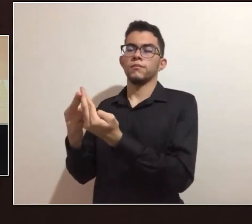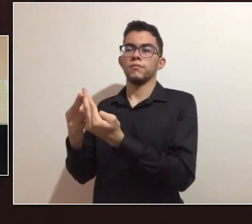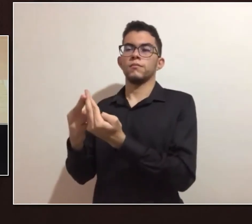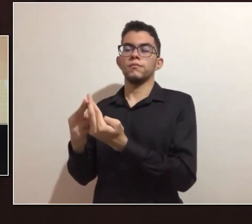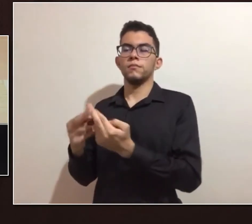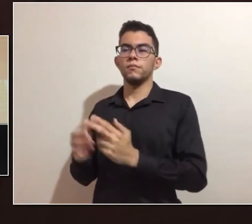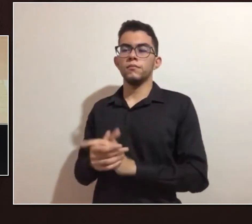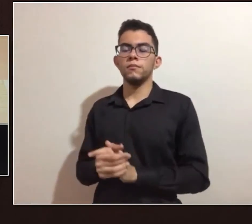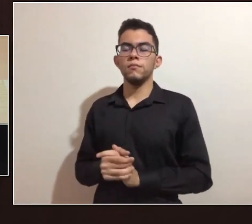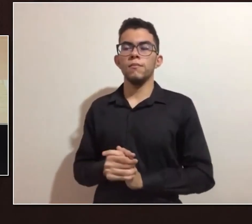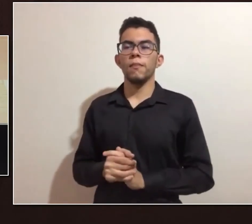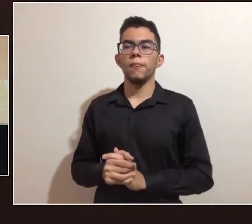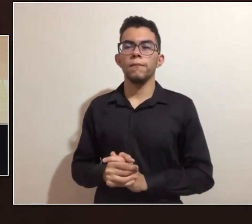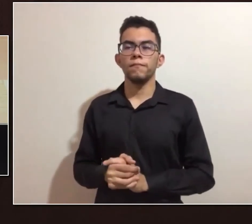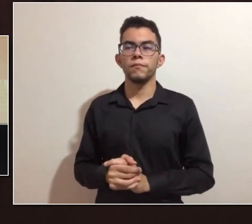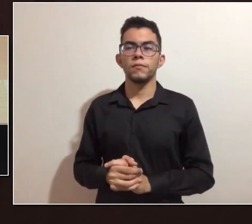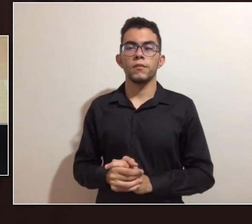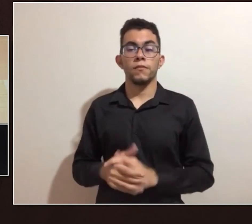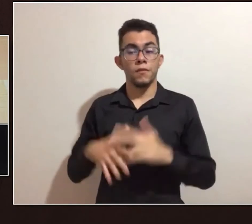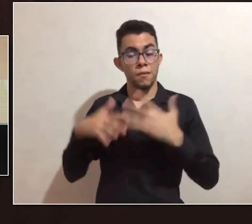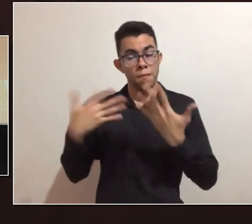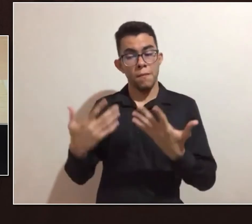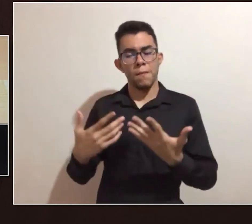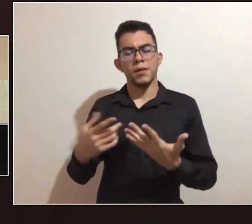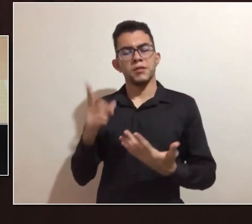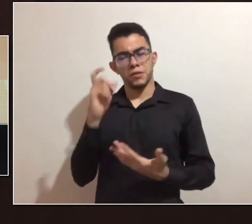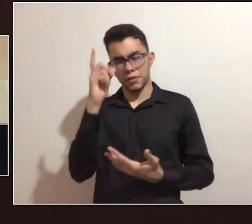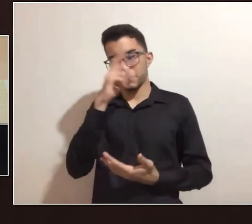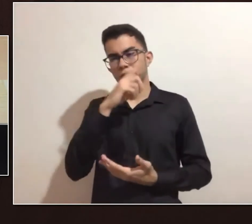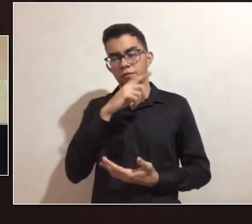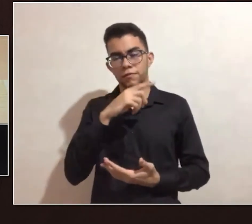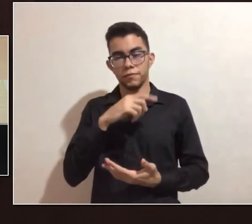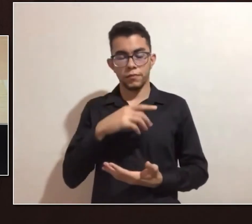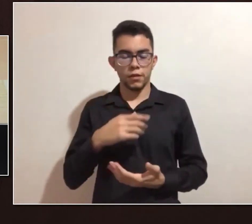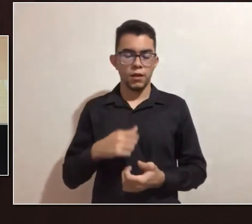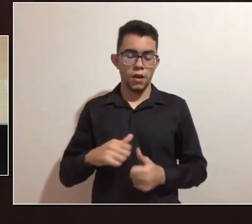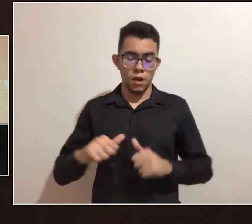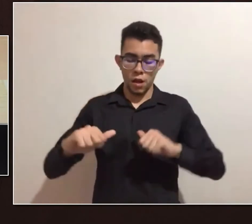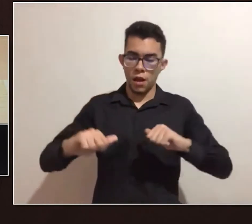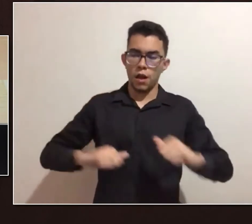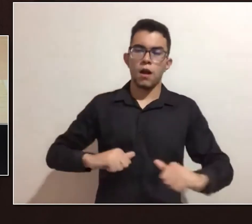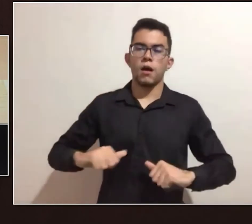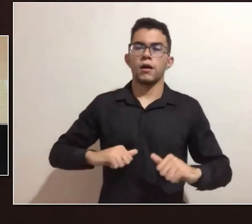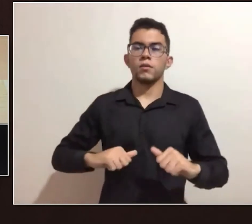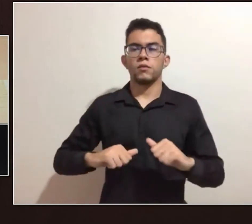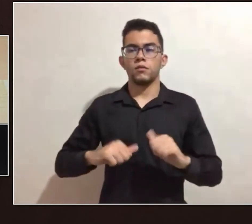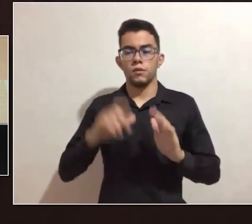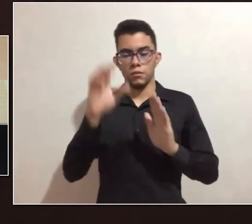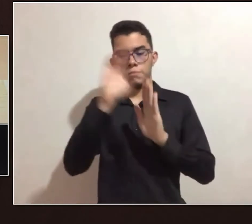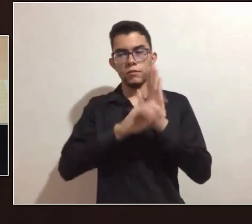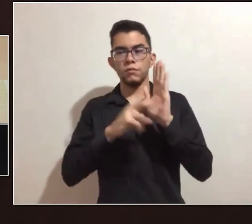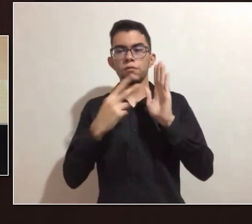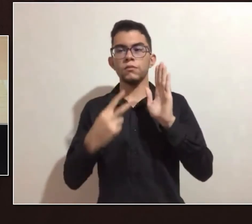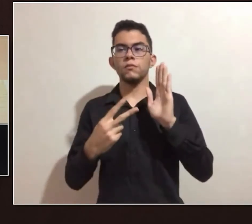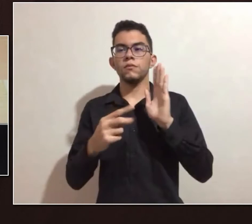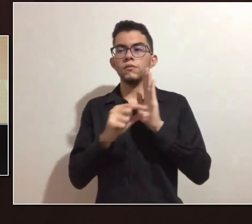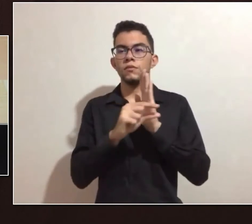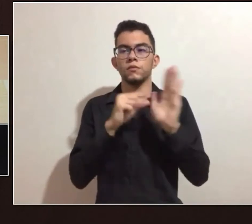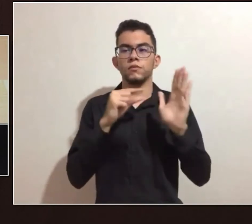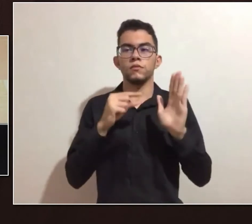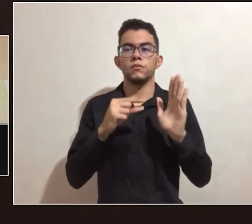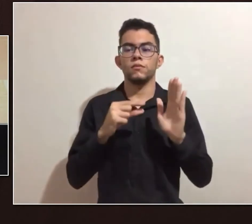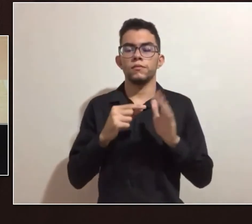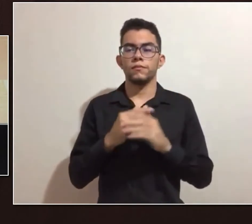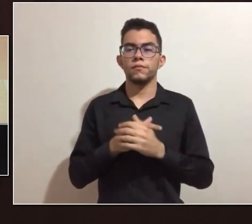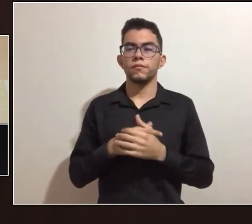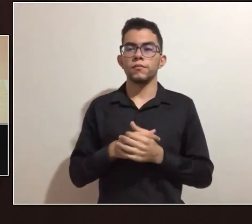aí fica ainda mais evidente, né? Então, Atos 2, vamos abrir a nossa Bíblia em Atos 2, como os primeiros